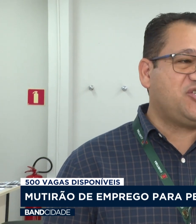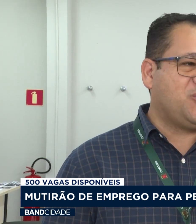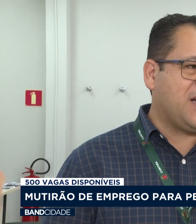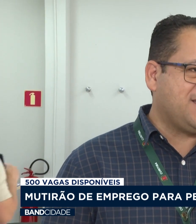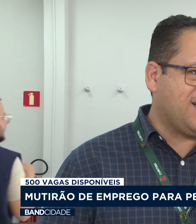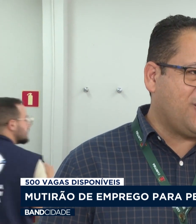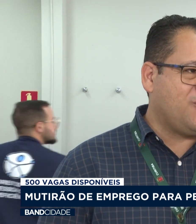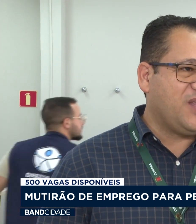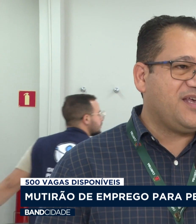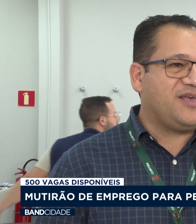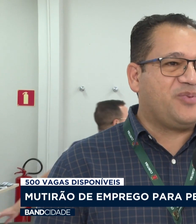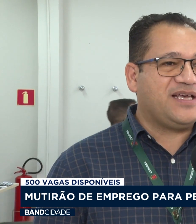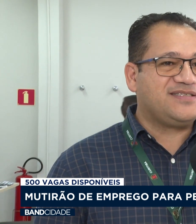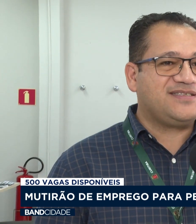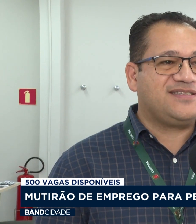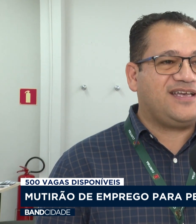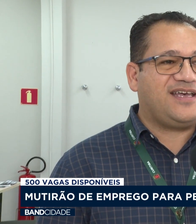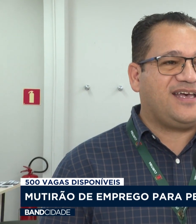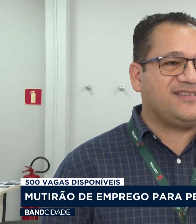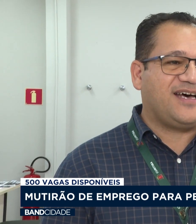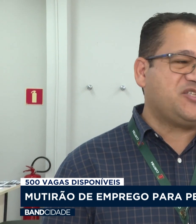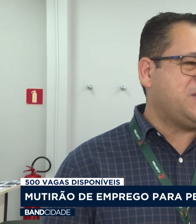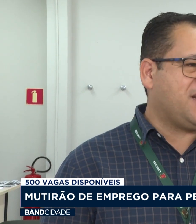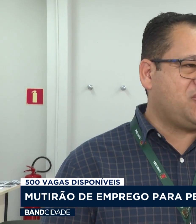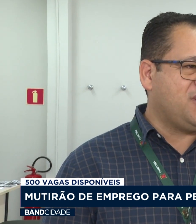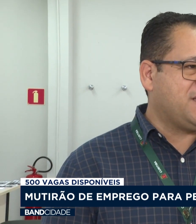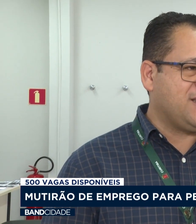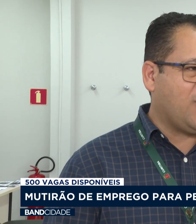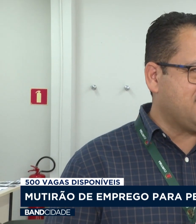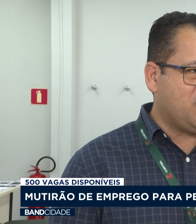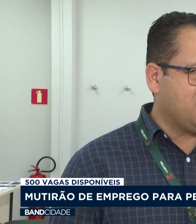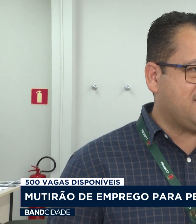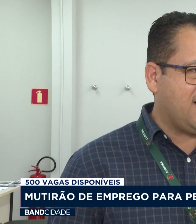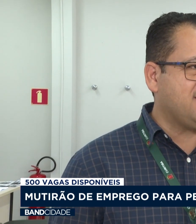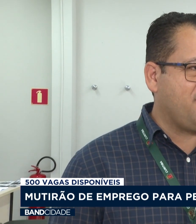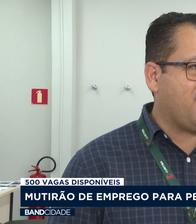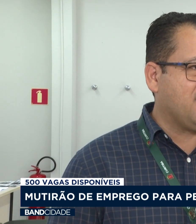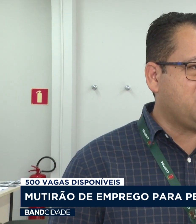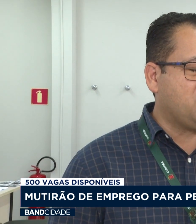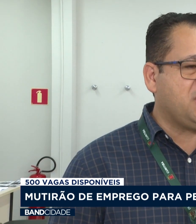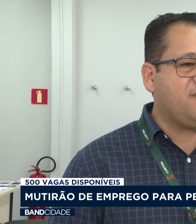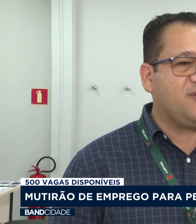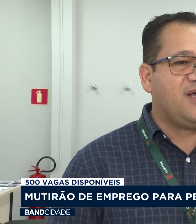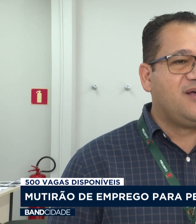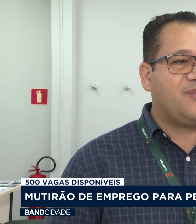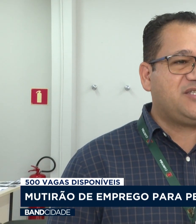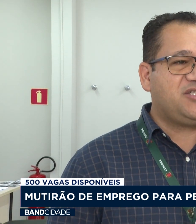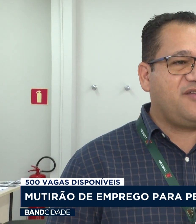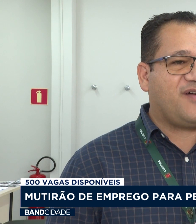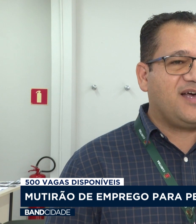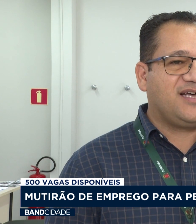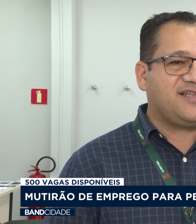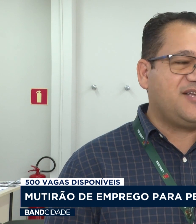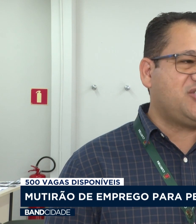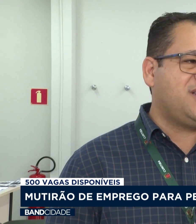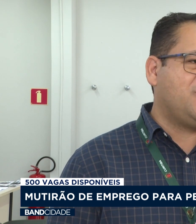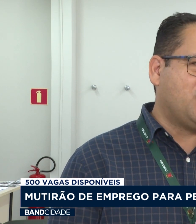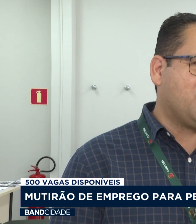de educação, empresas na área administrativa, assim, quase todas elas têm vaga disponível, mas a gente tem vaga até de